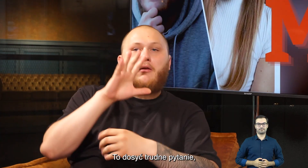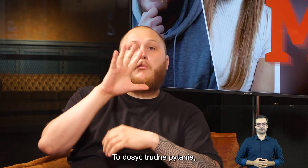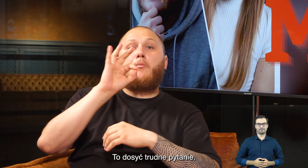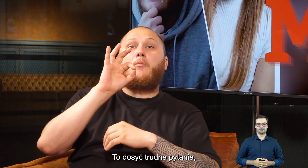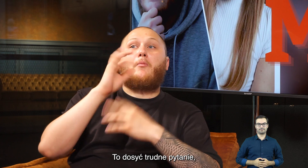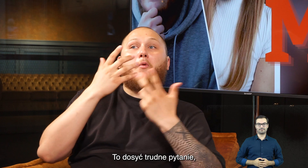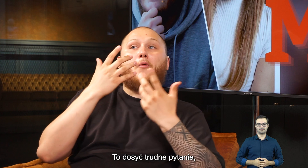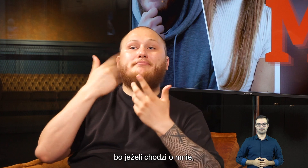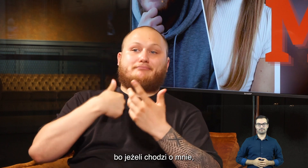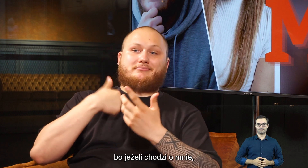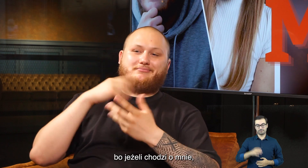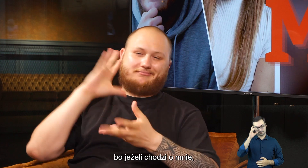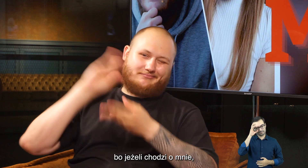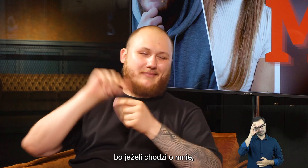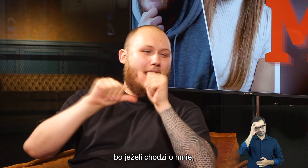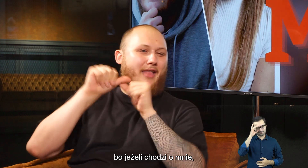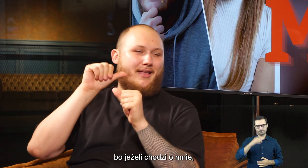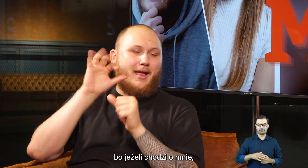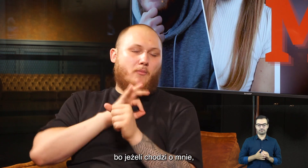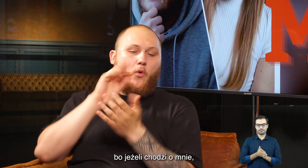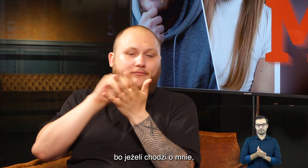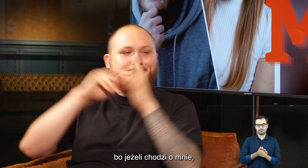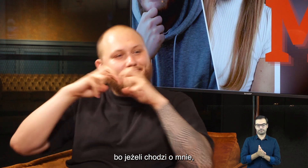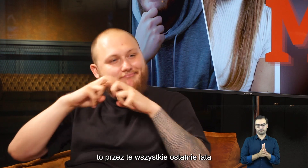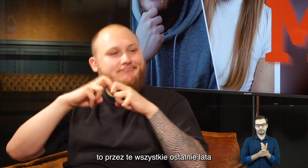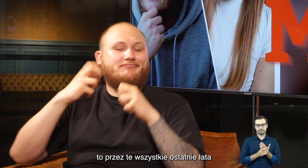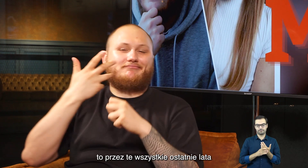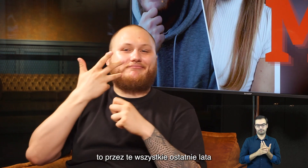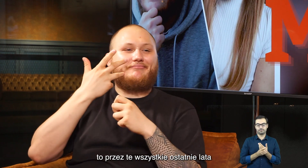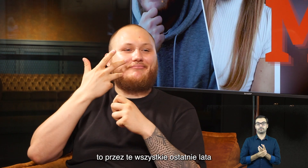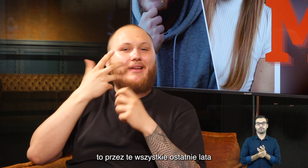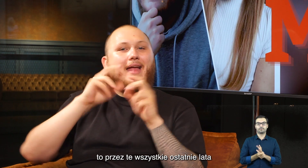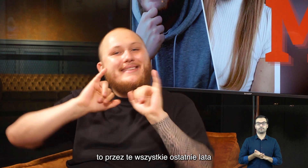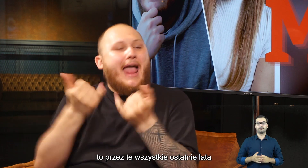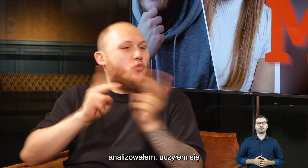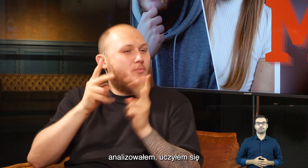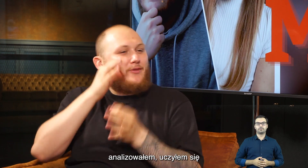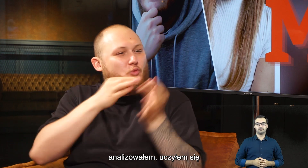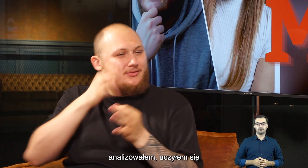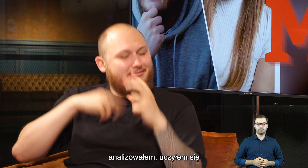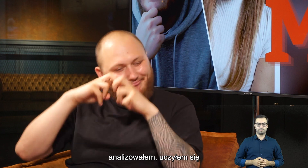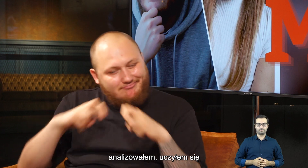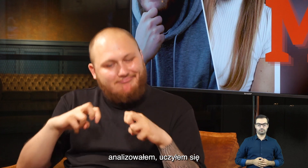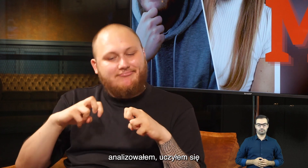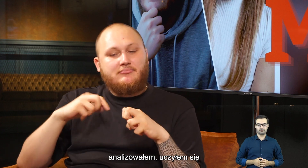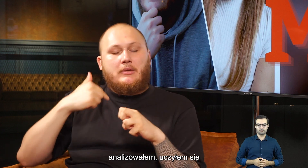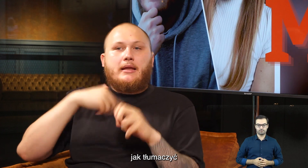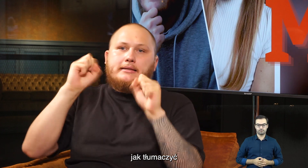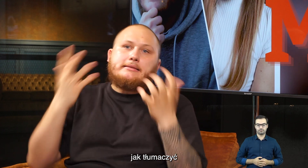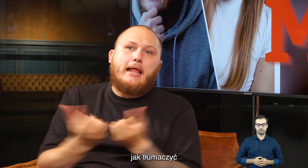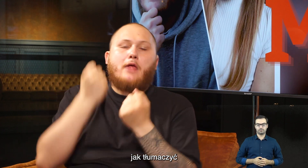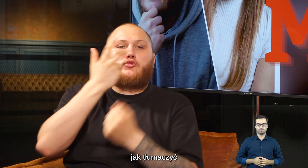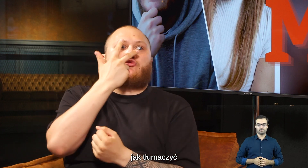To dosyć trudne pytanie, bo jeżeli chodzi o mnie, to przez wszystkie lata ostatnie